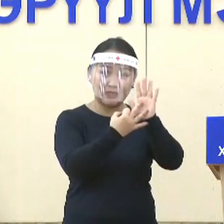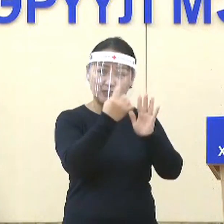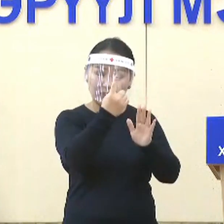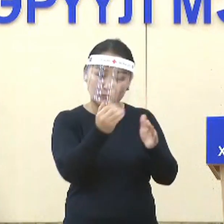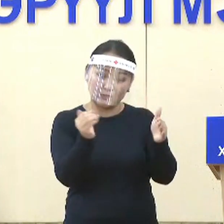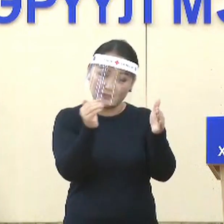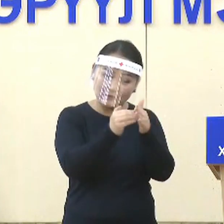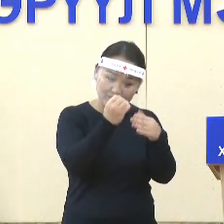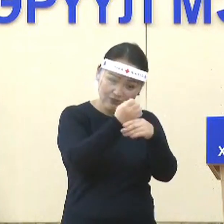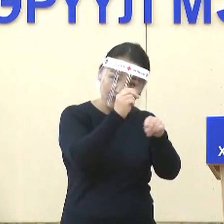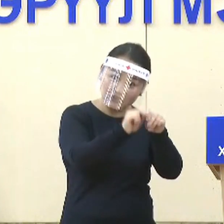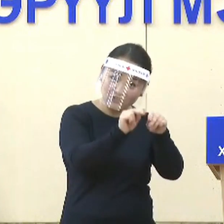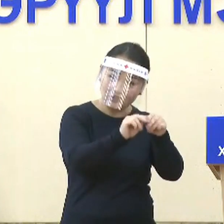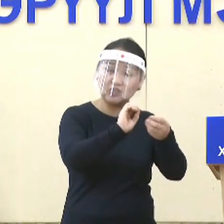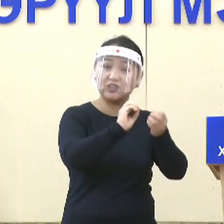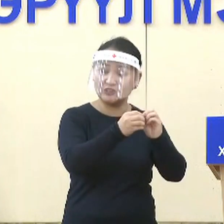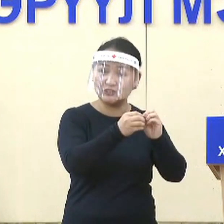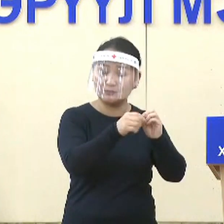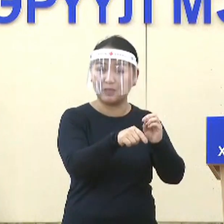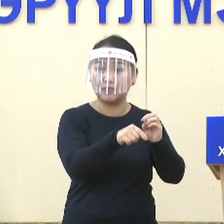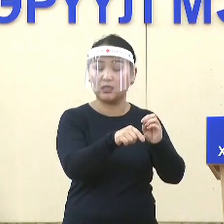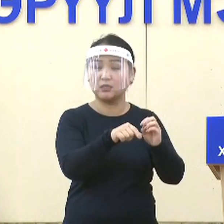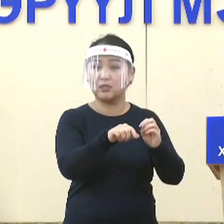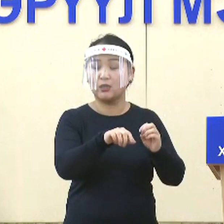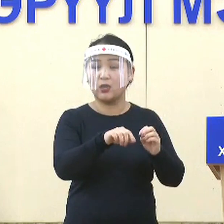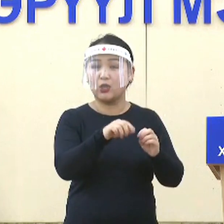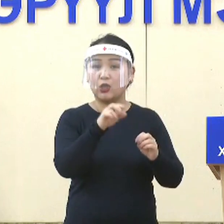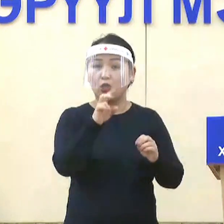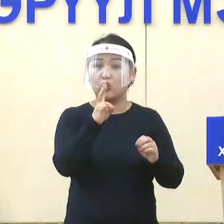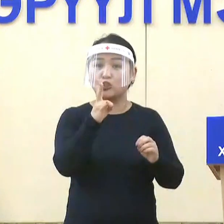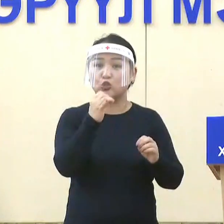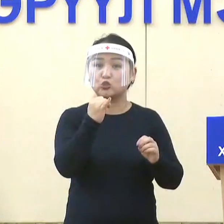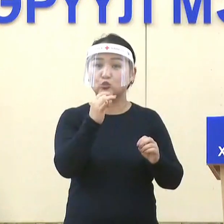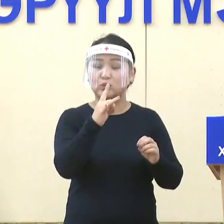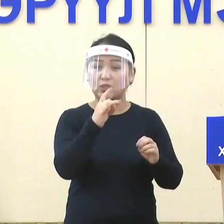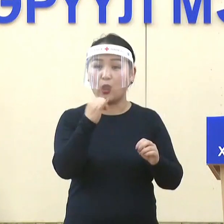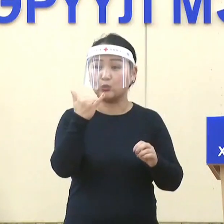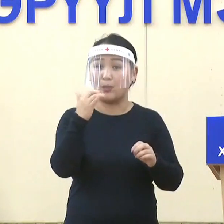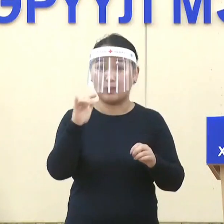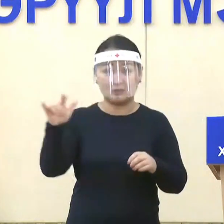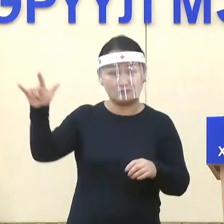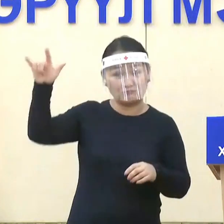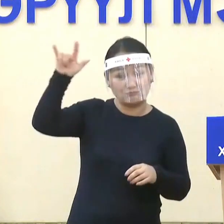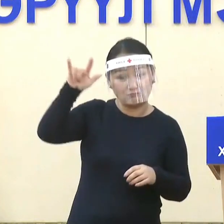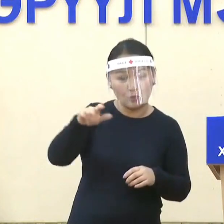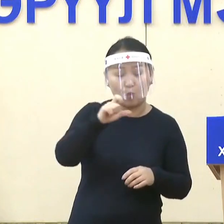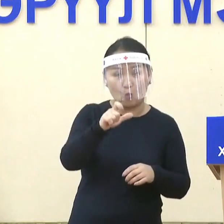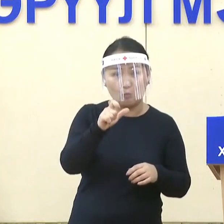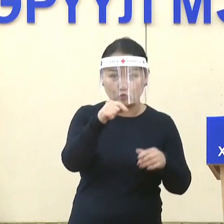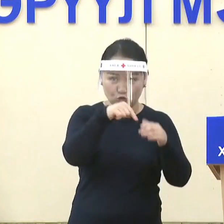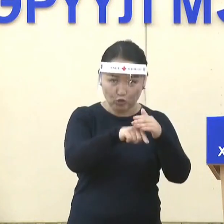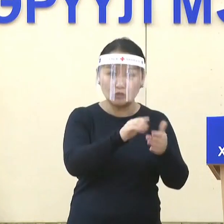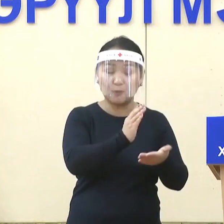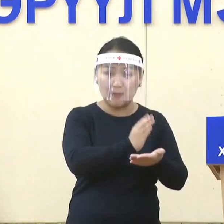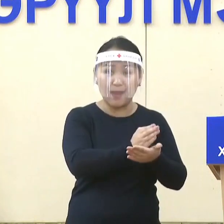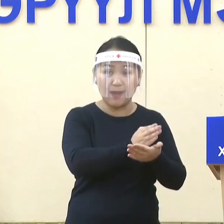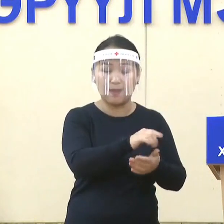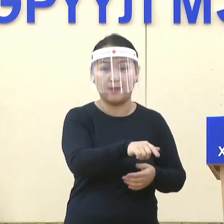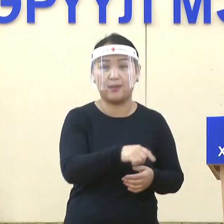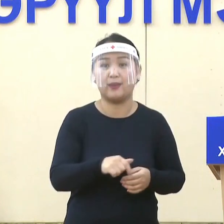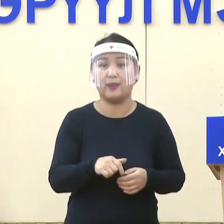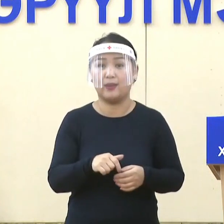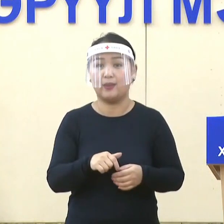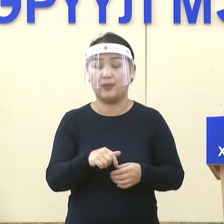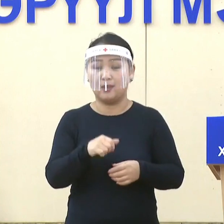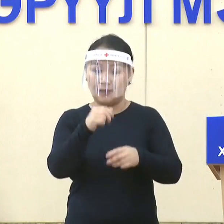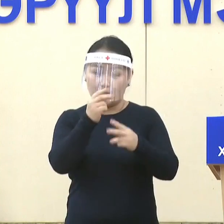хүний давтан шинжилгээ хийгдсэн байна. Энэ нь болохоор Нор-Султан Улаанбаатарын онгоцоор ирсэн хүмүүс бас орж байгаа. А